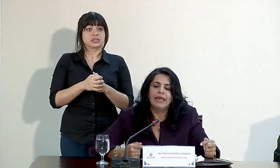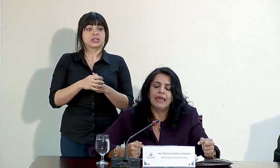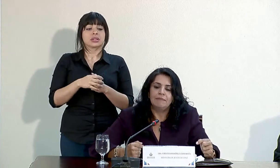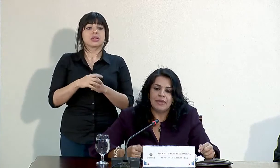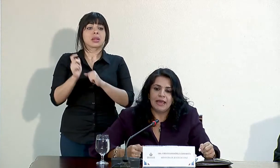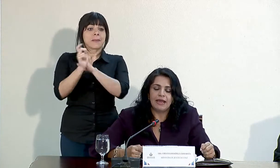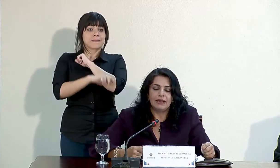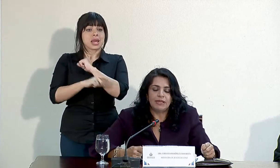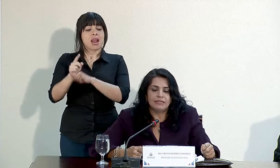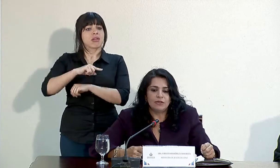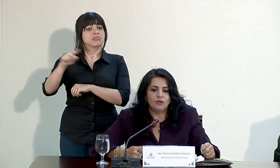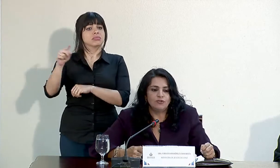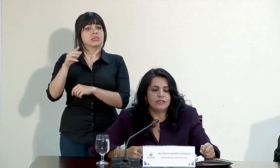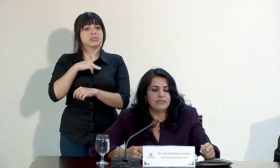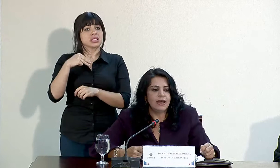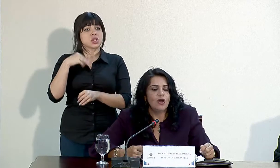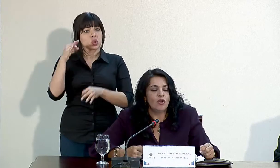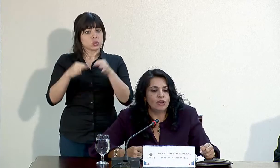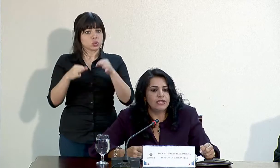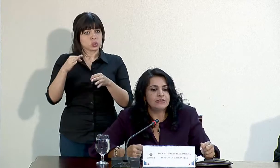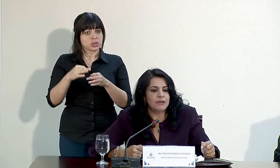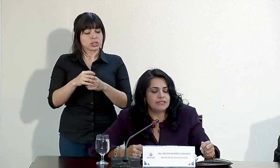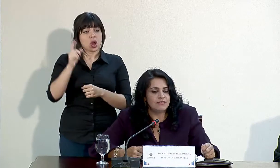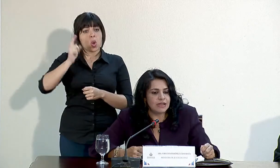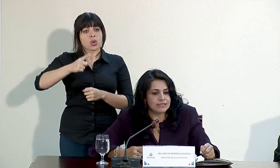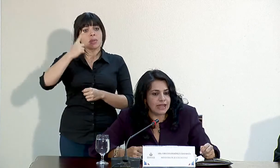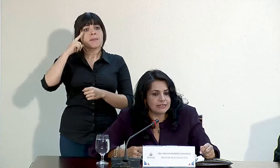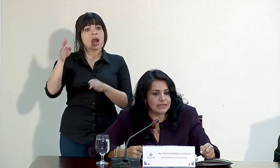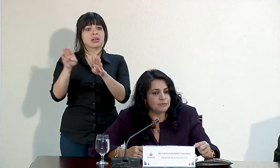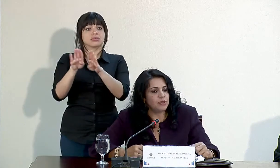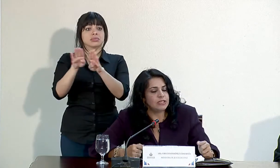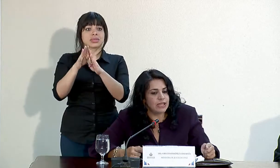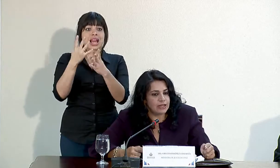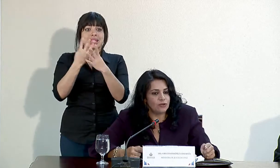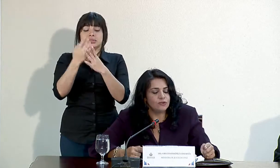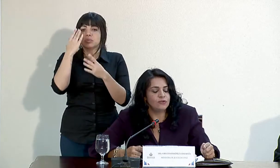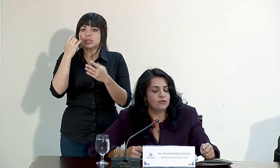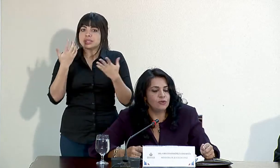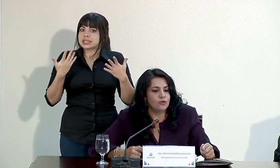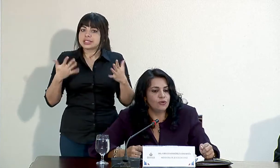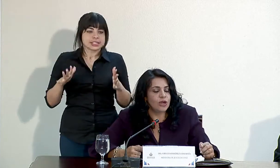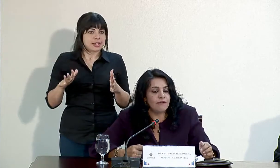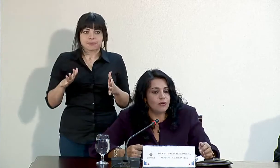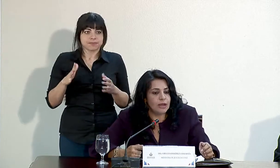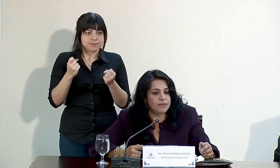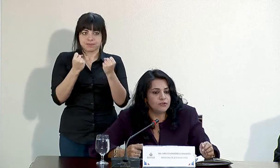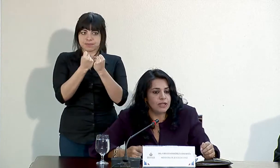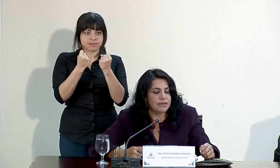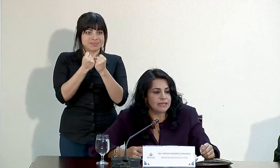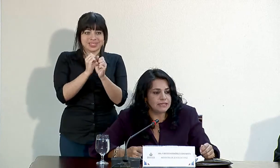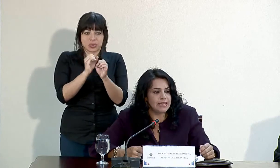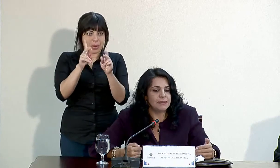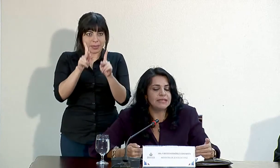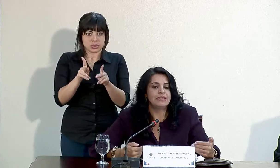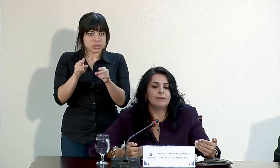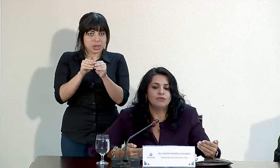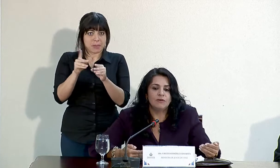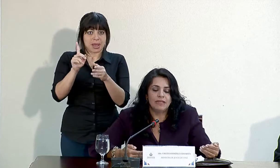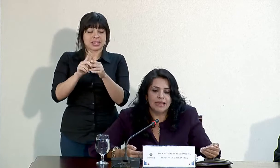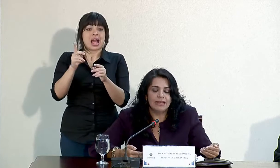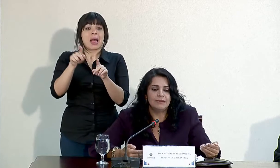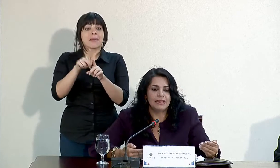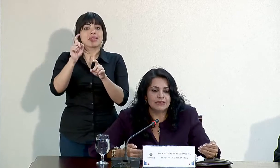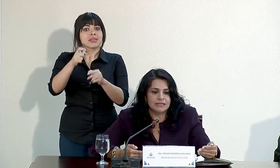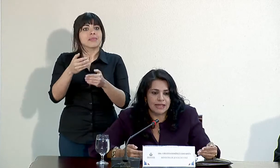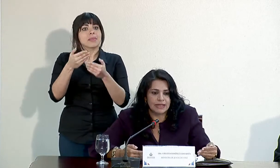pena envían al Ministerio de Justicia órdenes para cerrar las cárceles porque ya no cabe una persona más allí. Además, tenemos